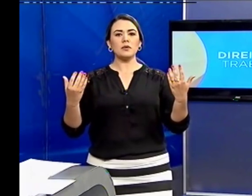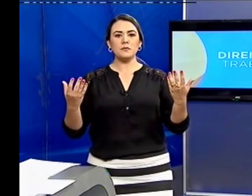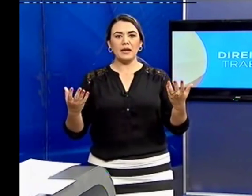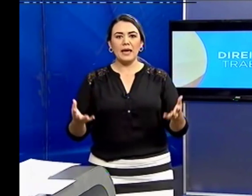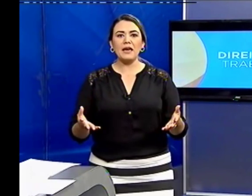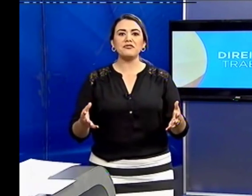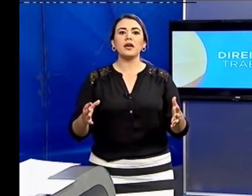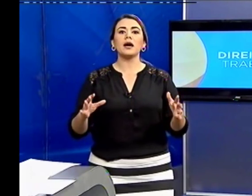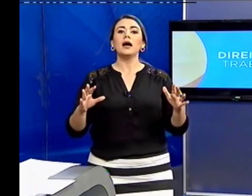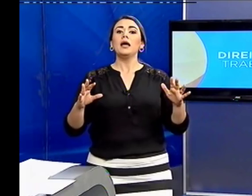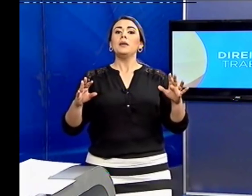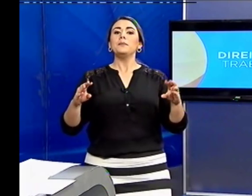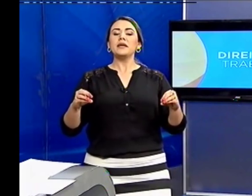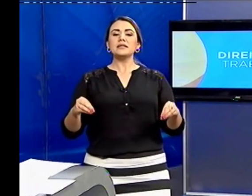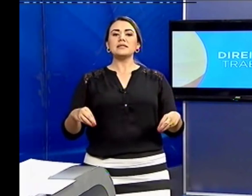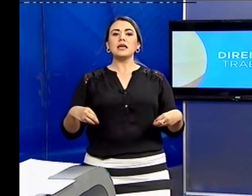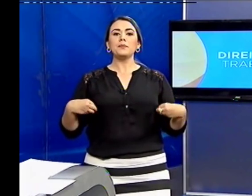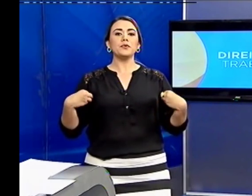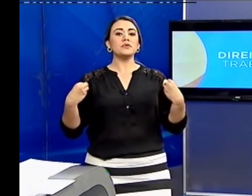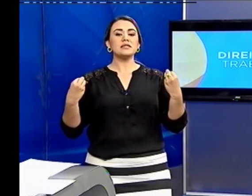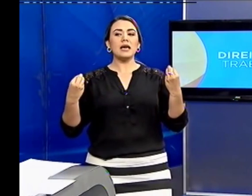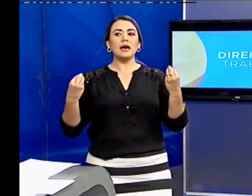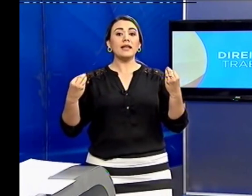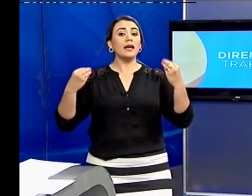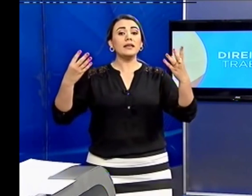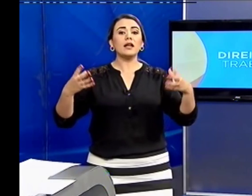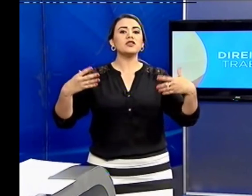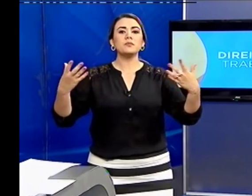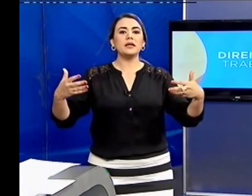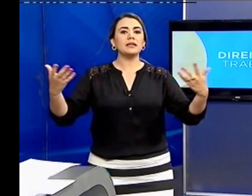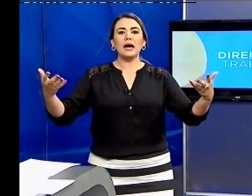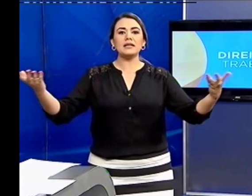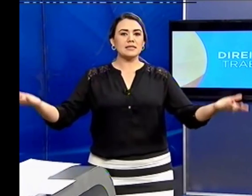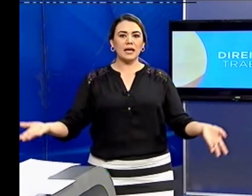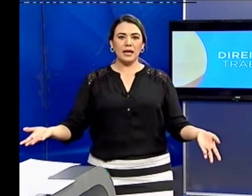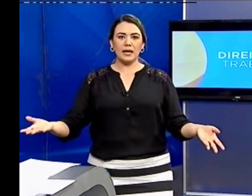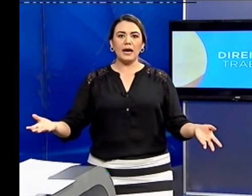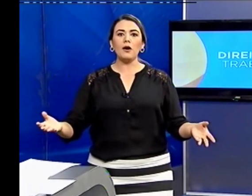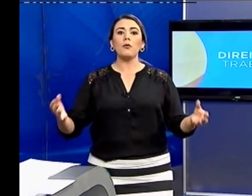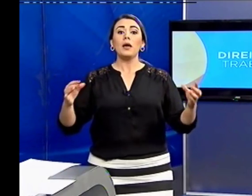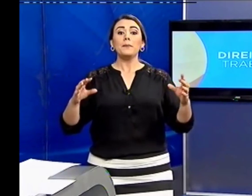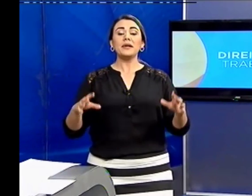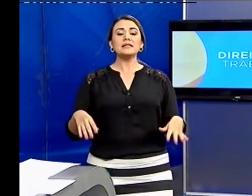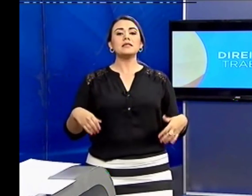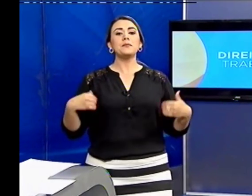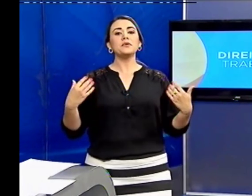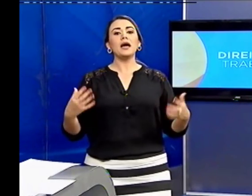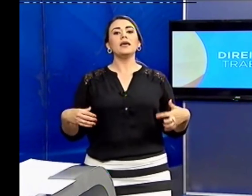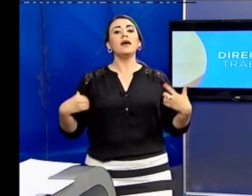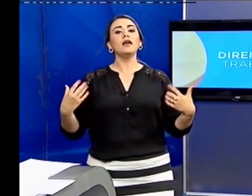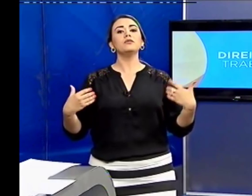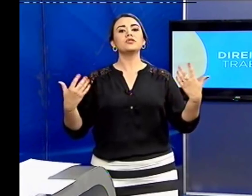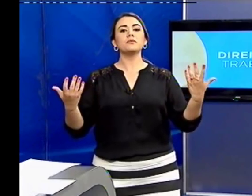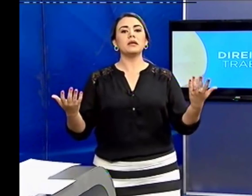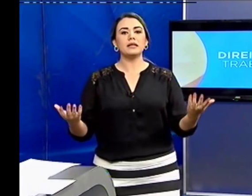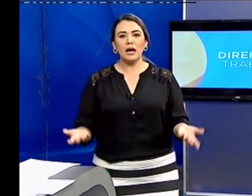mais benéfica, princípios da intangibilidade salarial, princípio da irredutibilidade